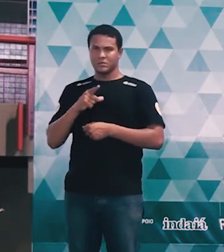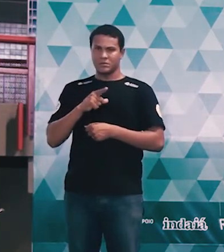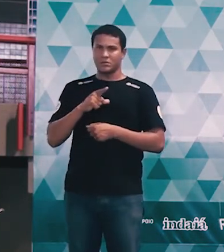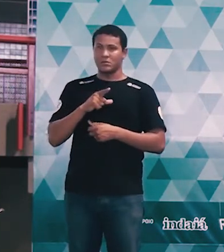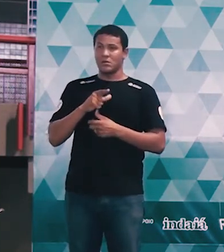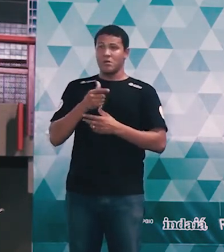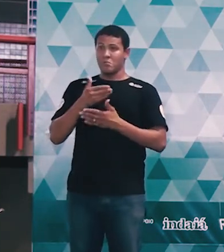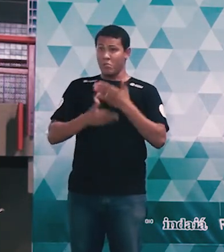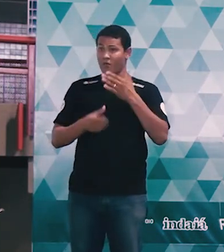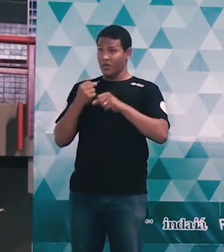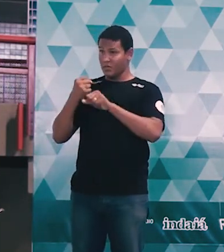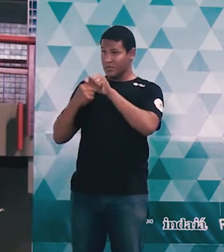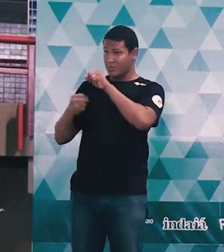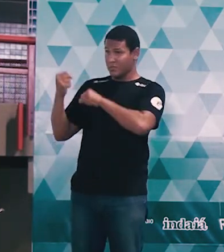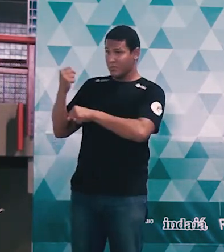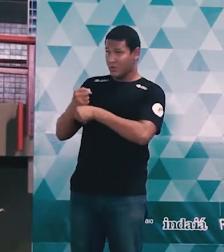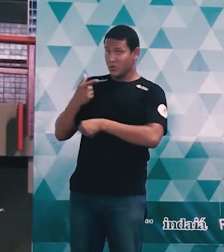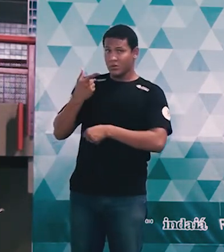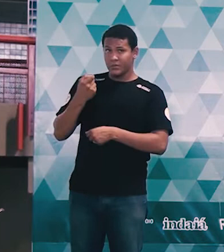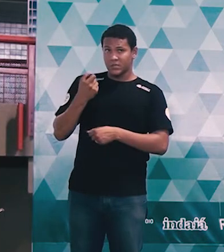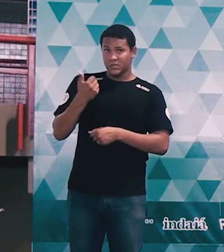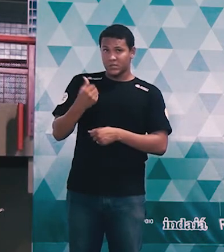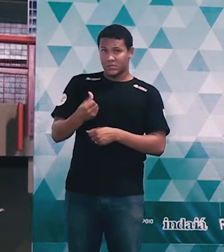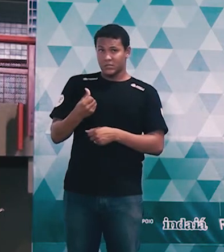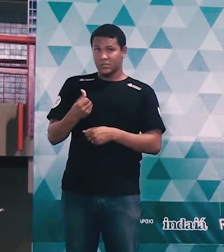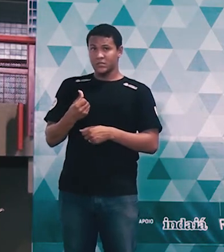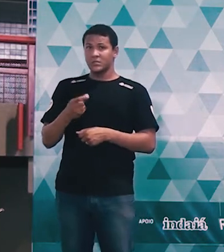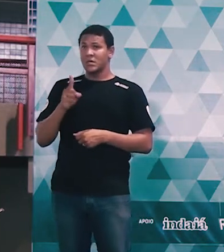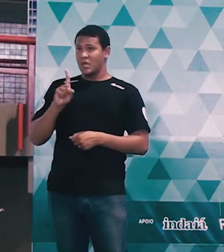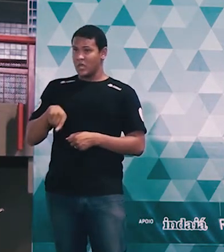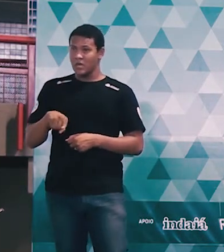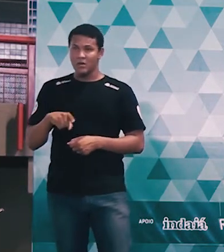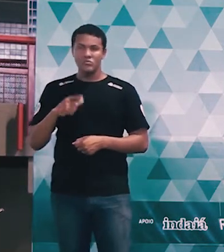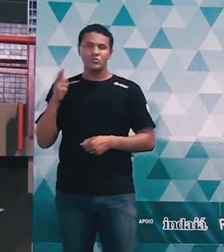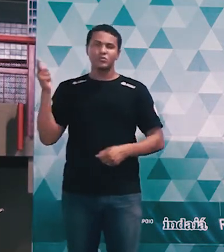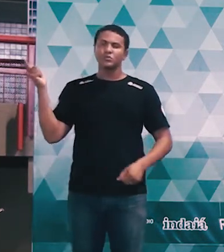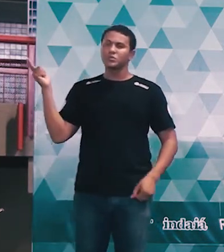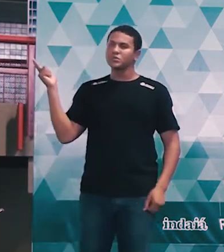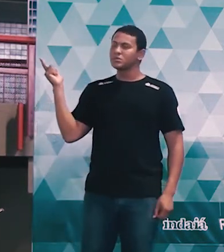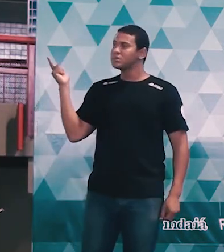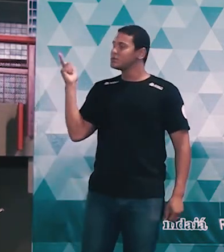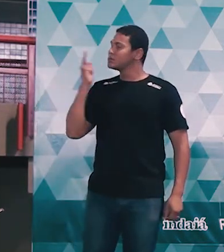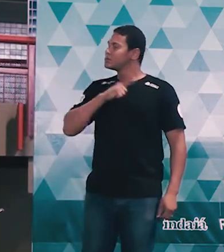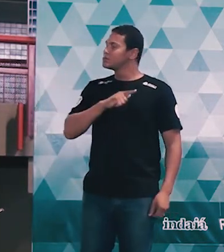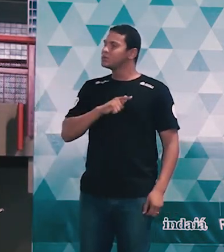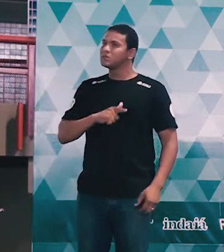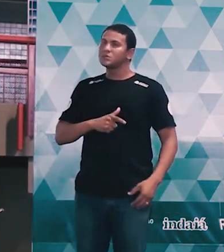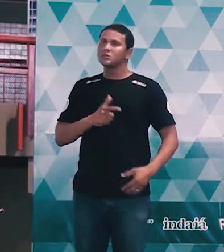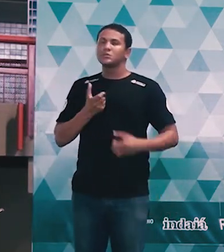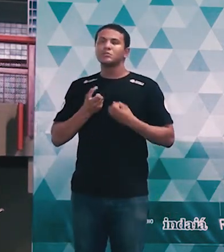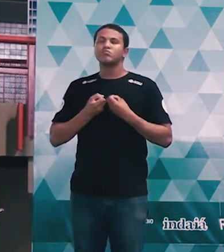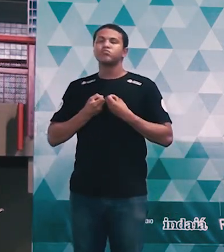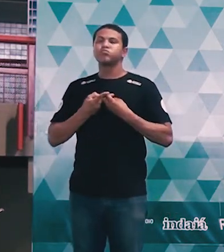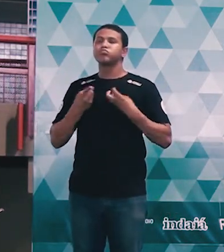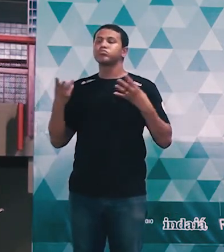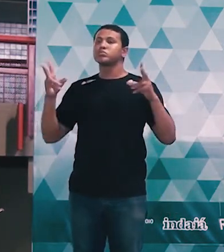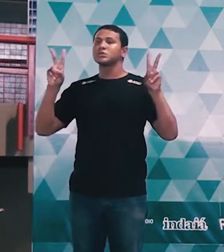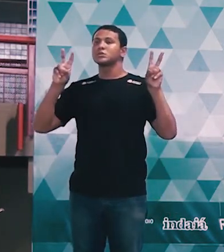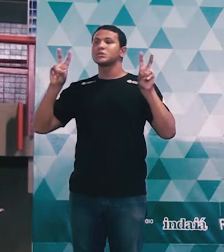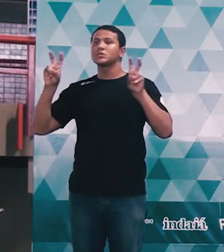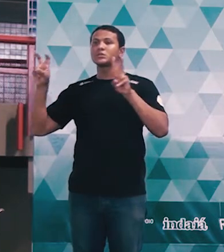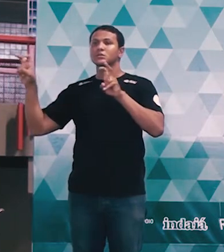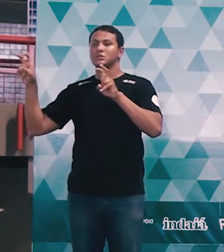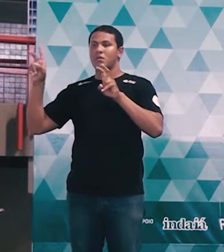Enem do ano passado, de 2016, ela bateu todos os recordes em relação a se falar